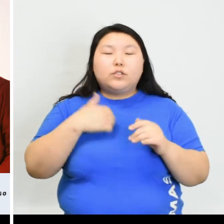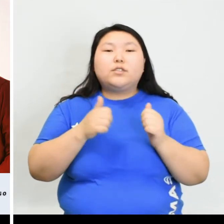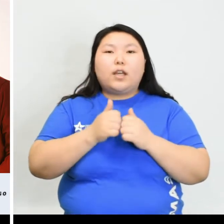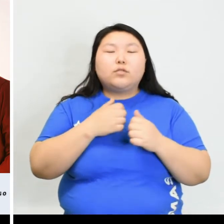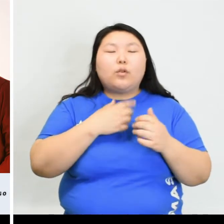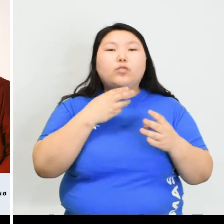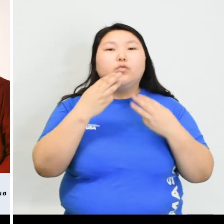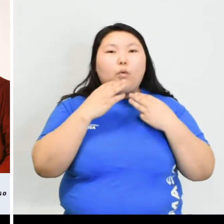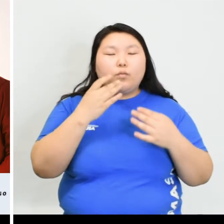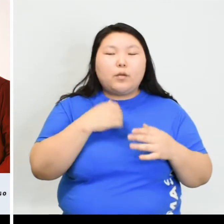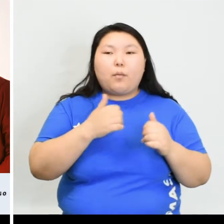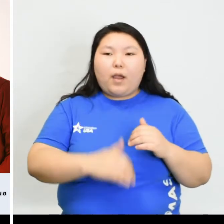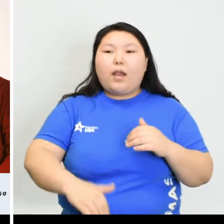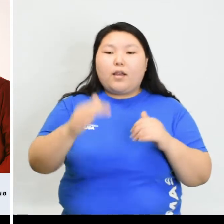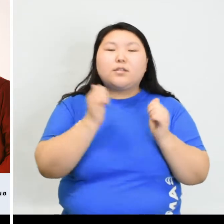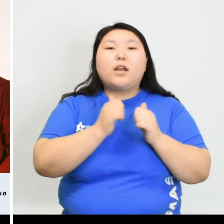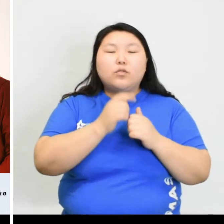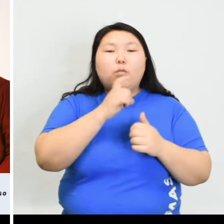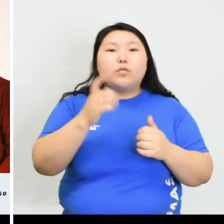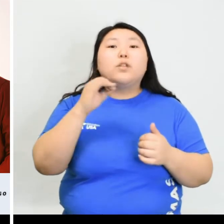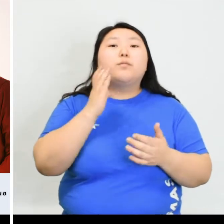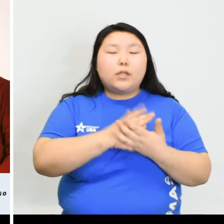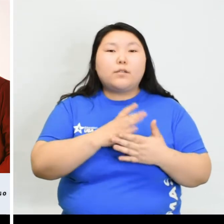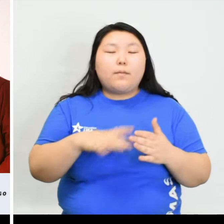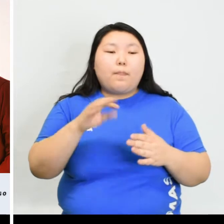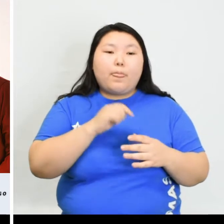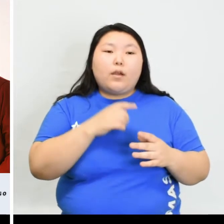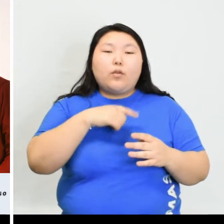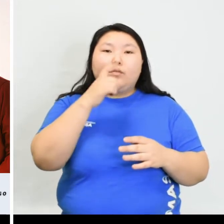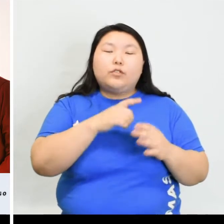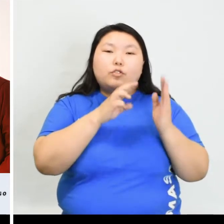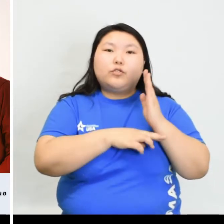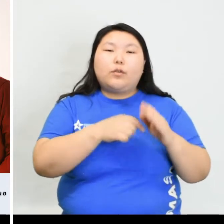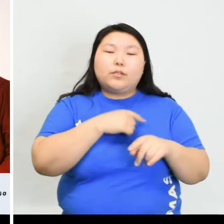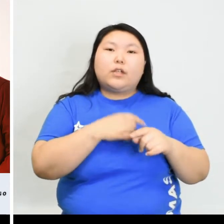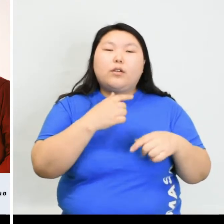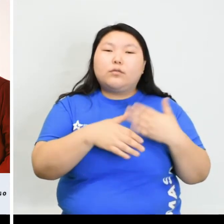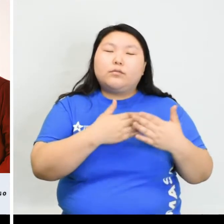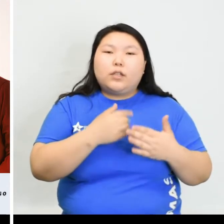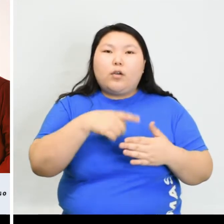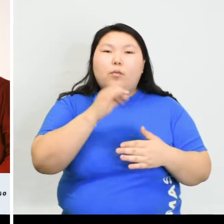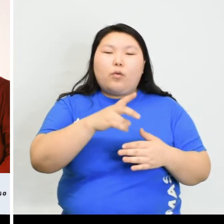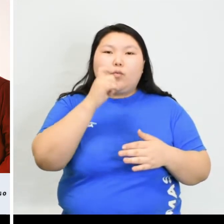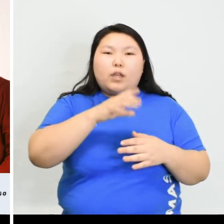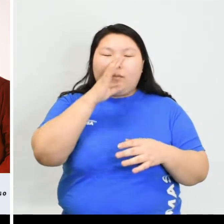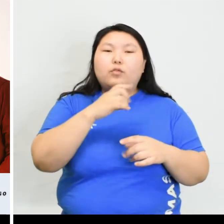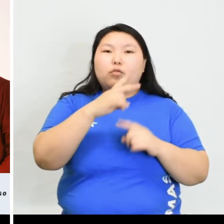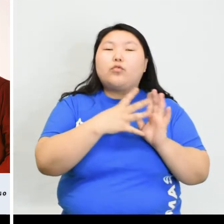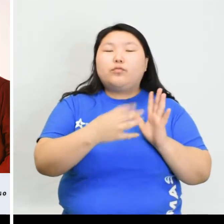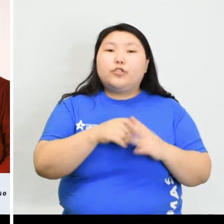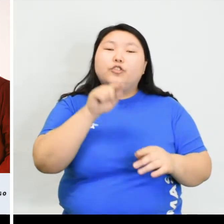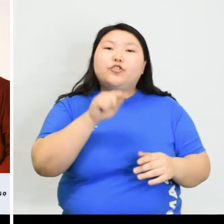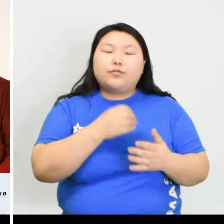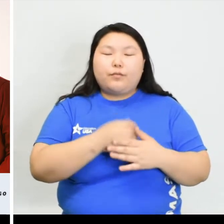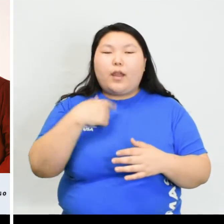өнгөрсөн багаасаа найзлцсан усууд ч байна тэ. Тэнтэй өдөр цаг өнгөрүүл чинь тэр бол хүмүүс хүнд аюу их нөлөөлт юм билээ. Чи